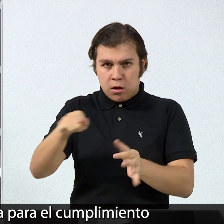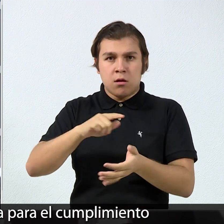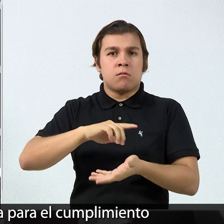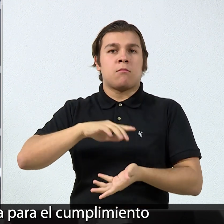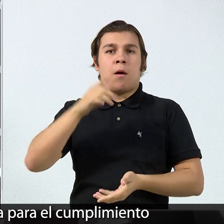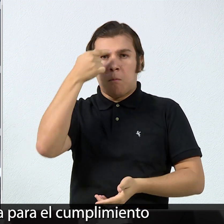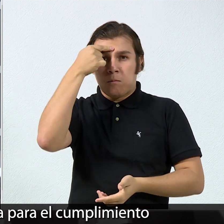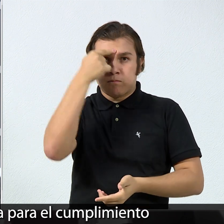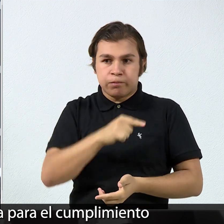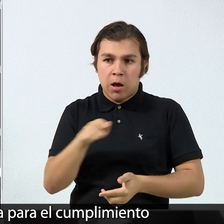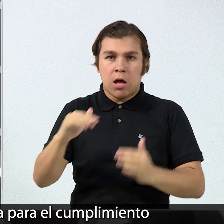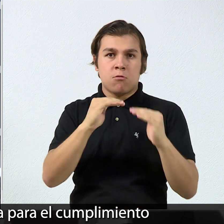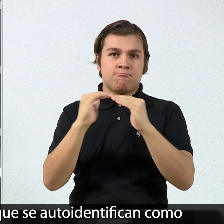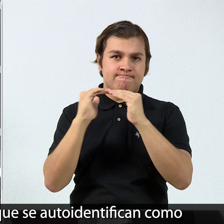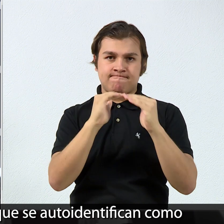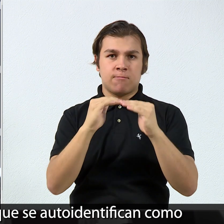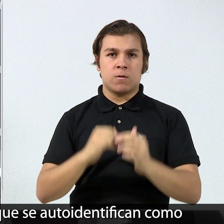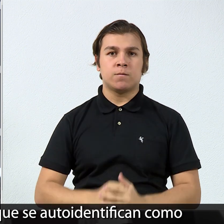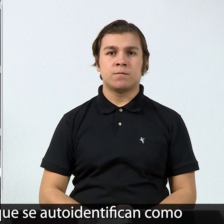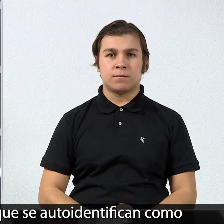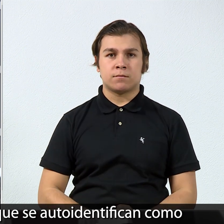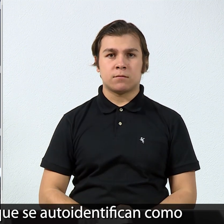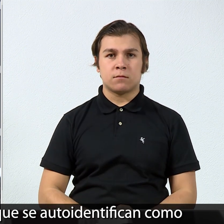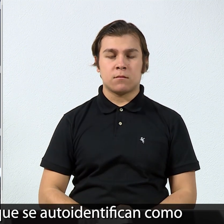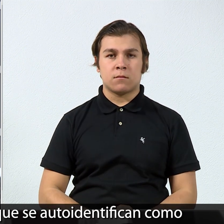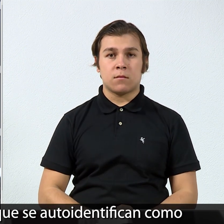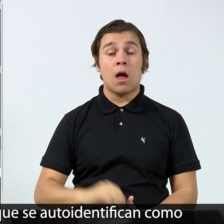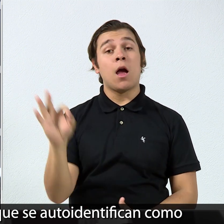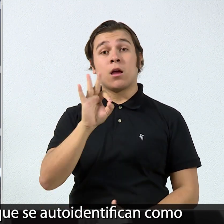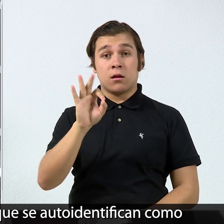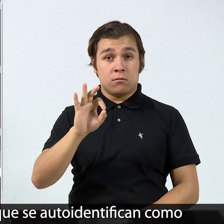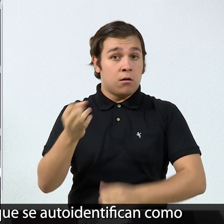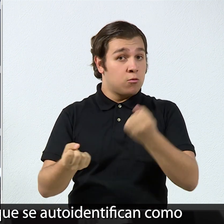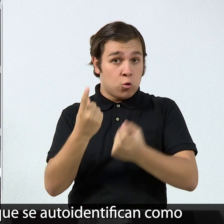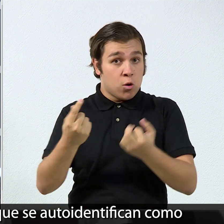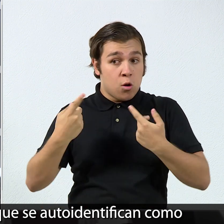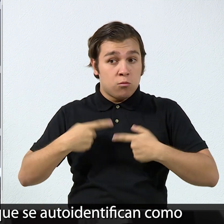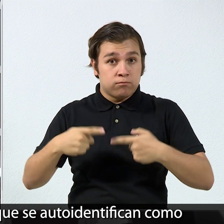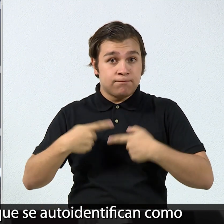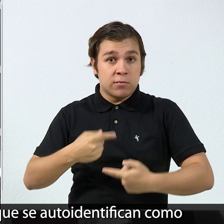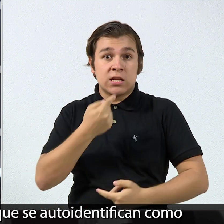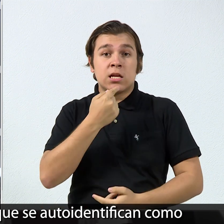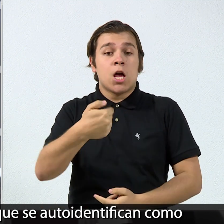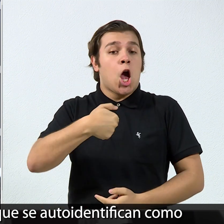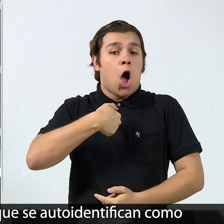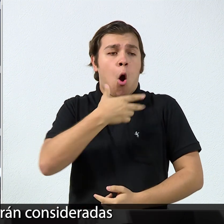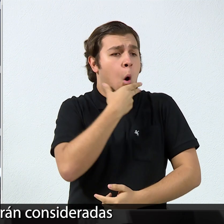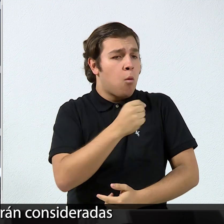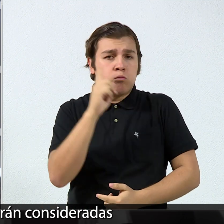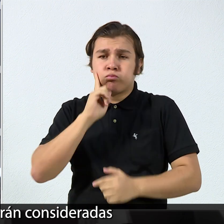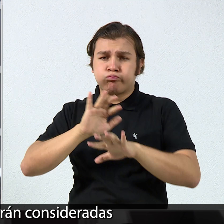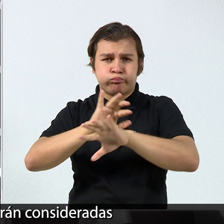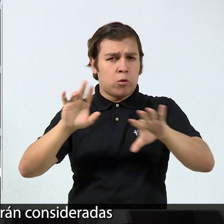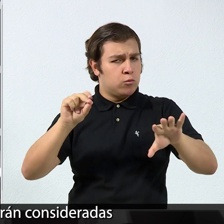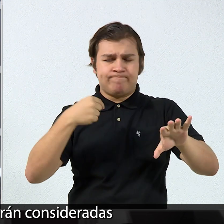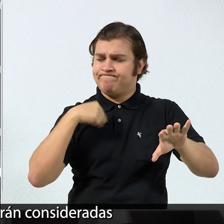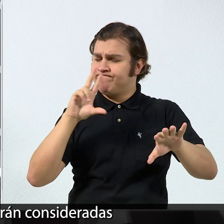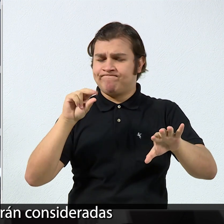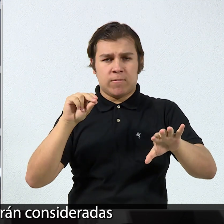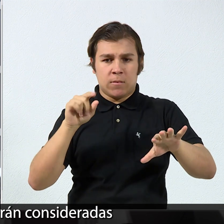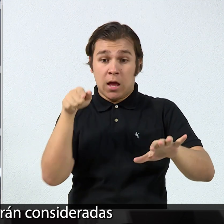del principio de paridad de género. En el caso de las personas que se autoidentifican como no binarias, las mismas no